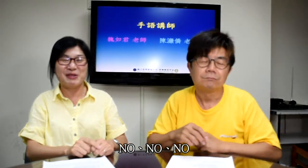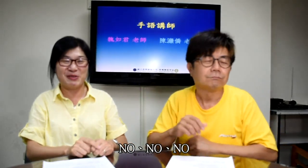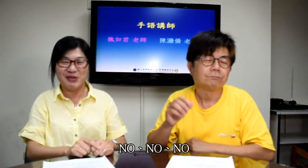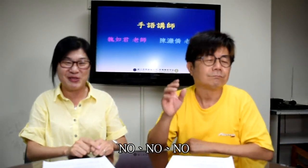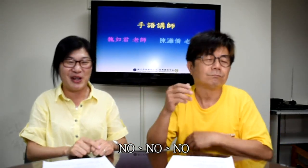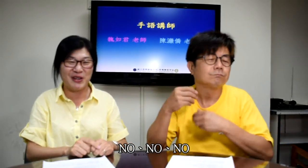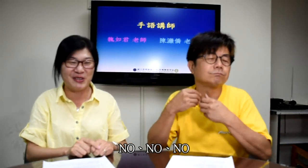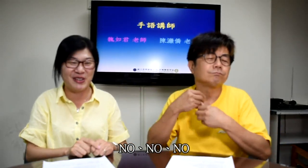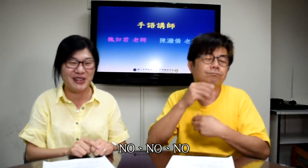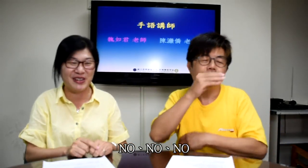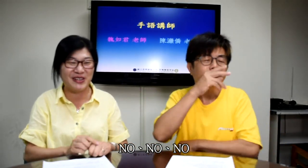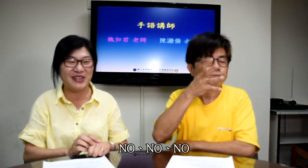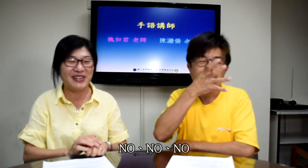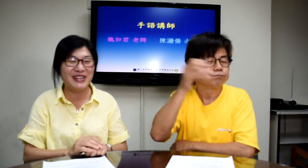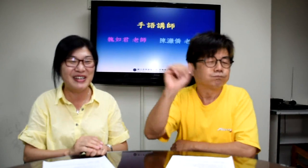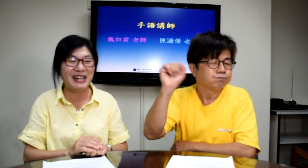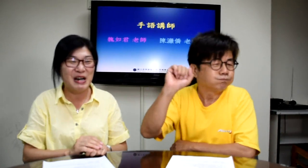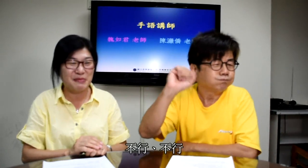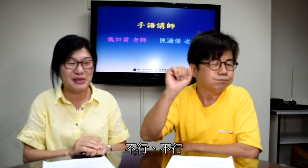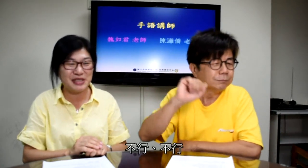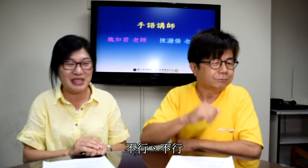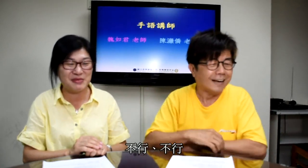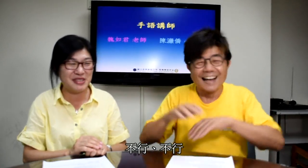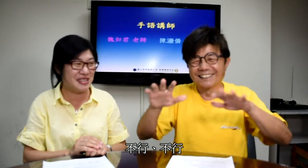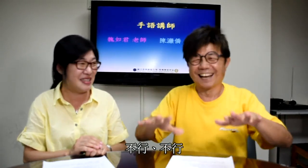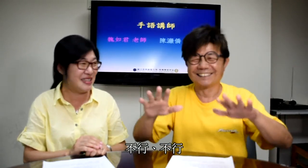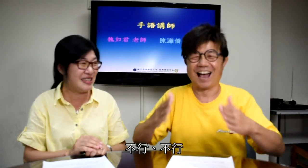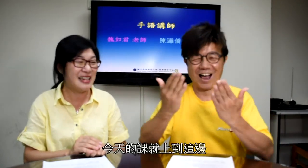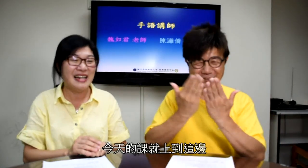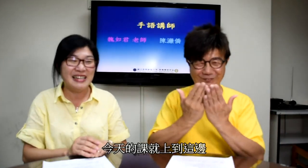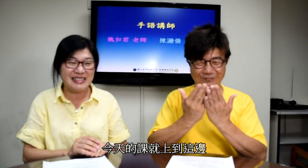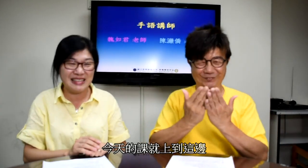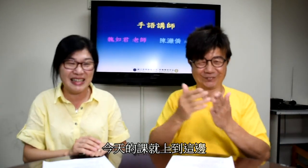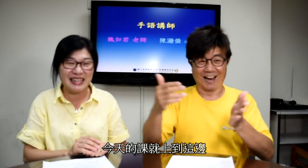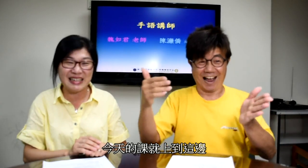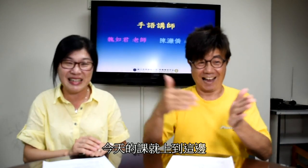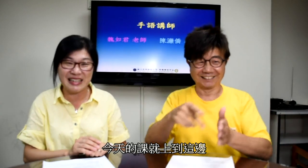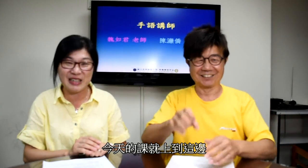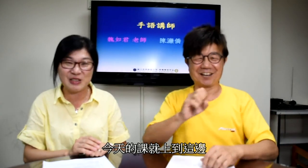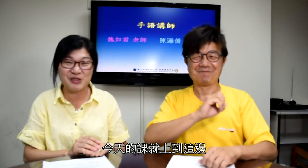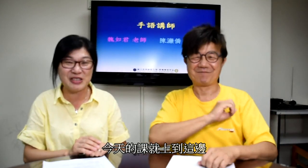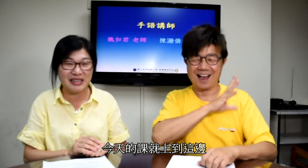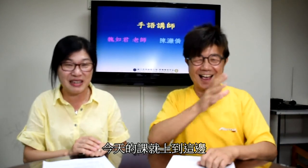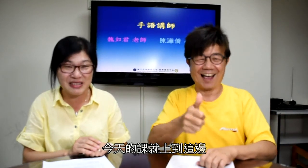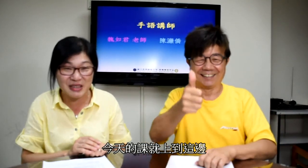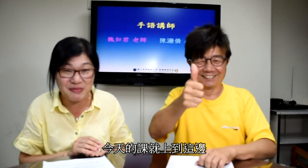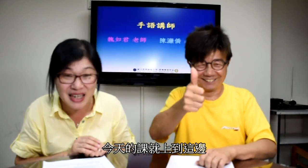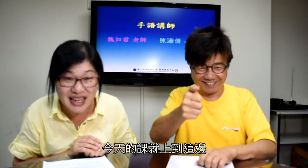No No No， 不行不行，今天的课就上到这